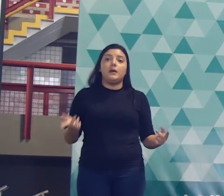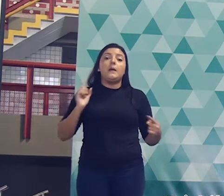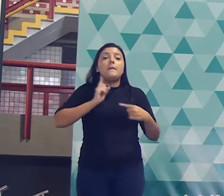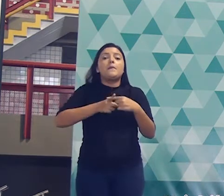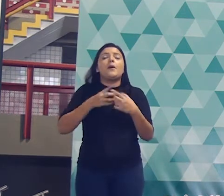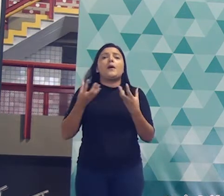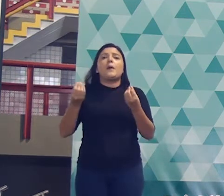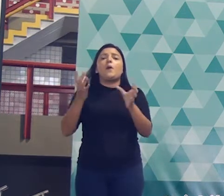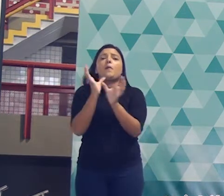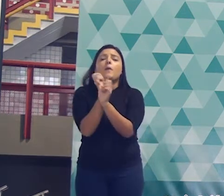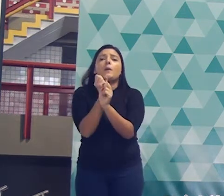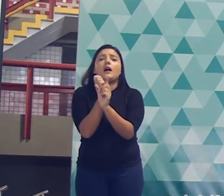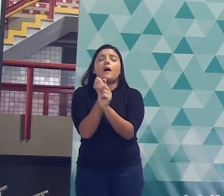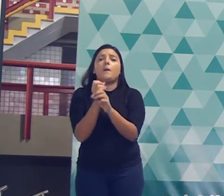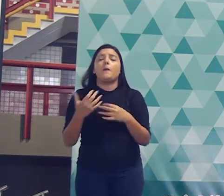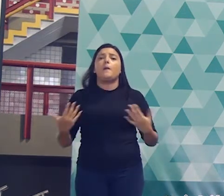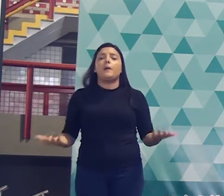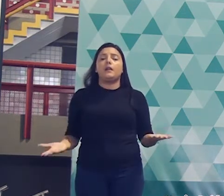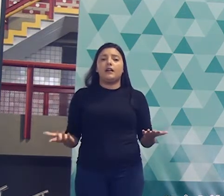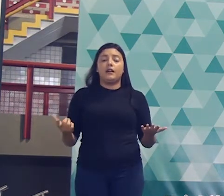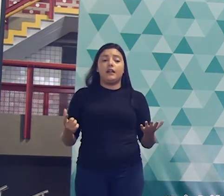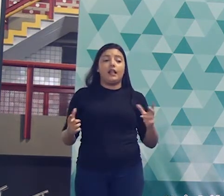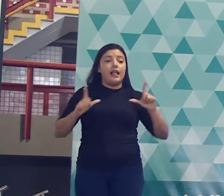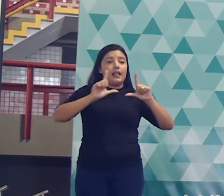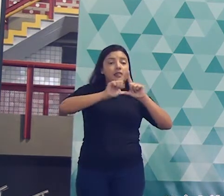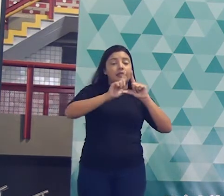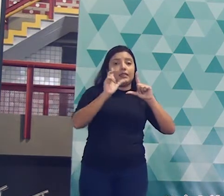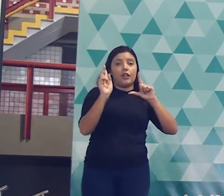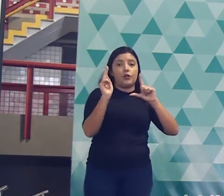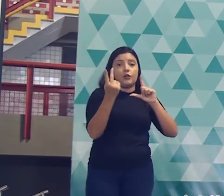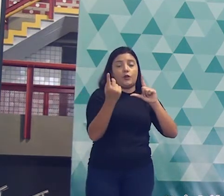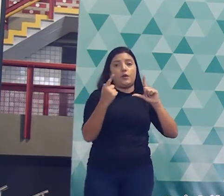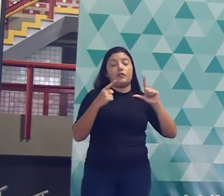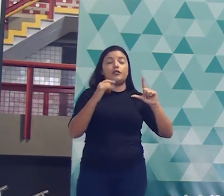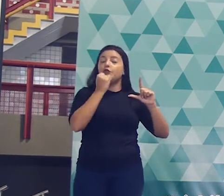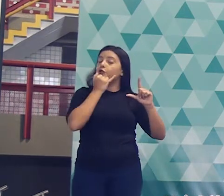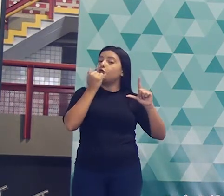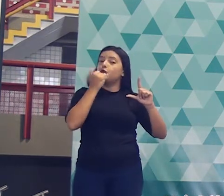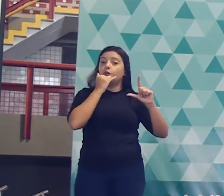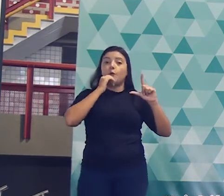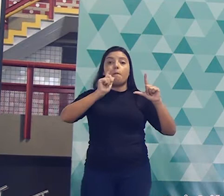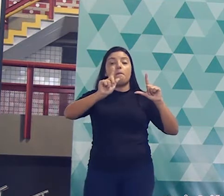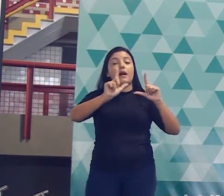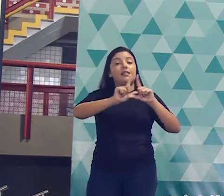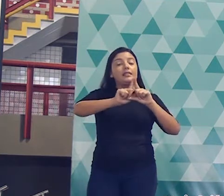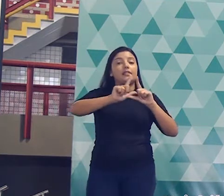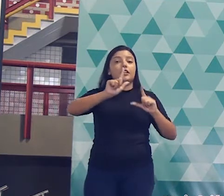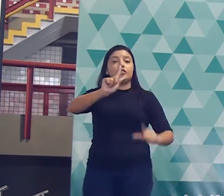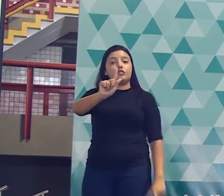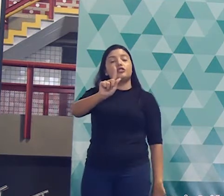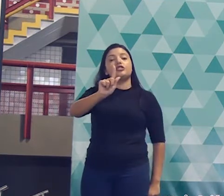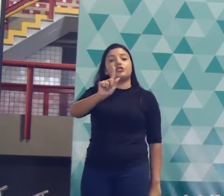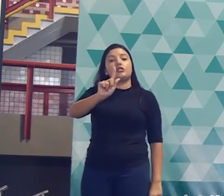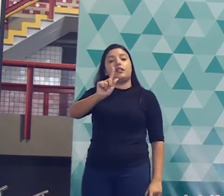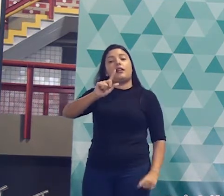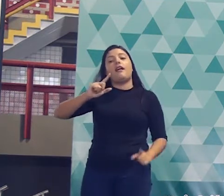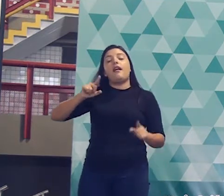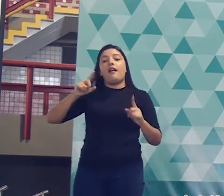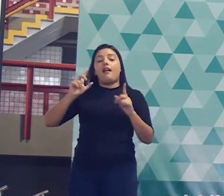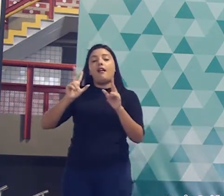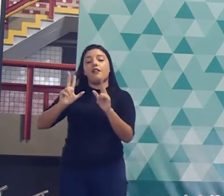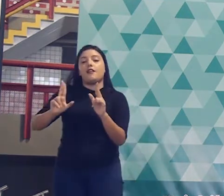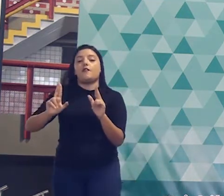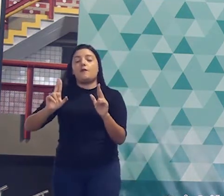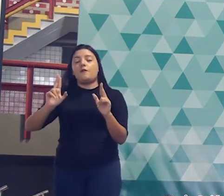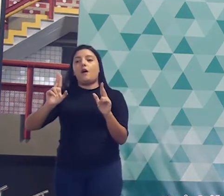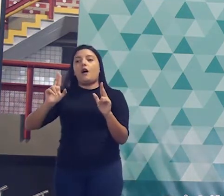como é que eu calculo a energia de Gibbs? ΔH, ΔG, me desculpe, que é a energia livre de Gibbs, a variação dela, é igual a